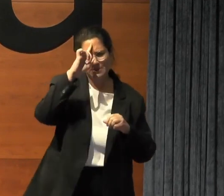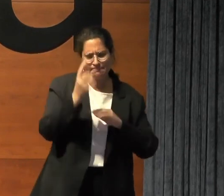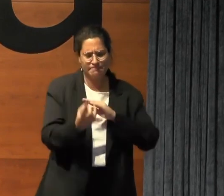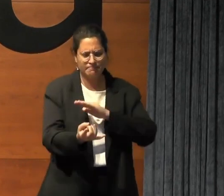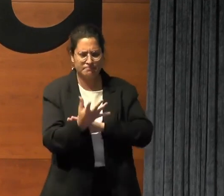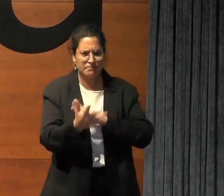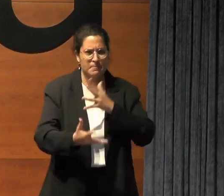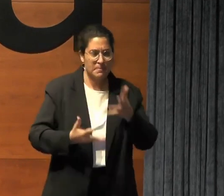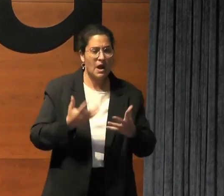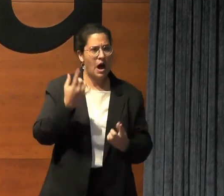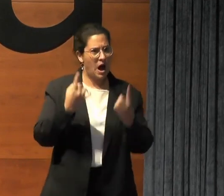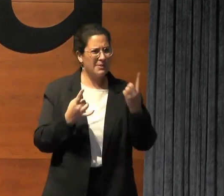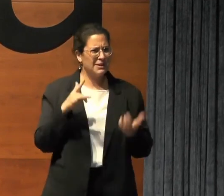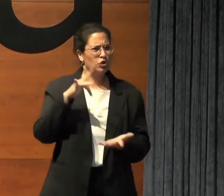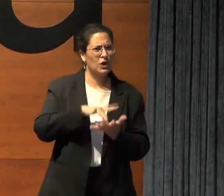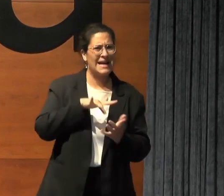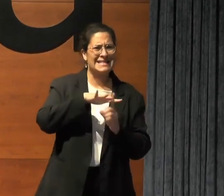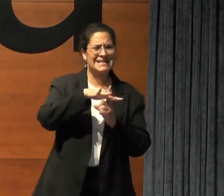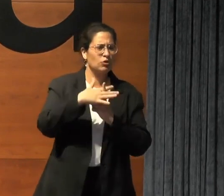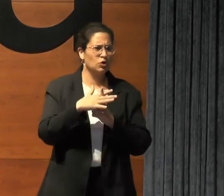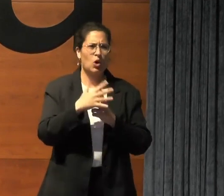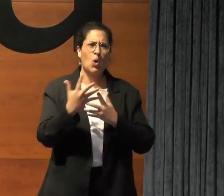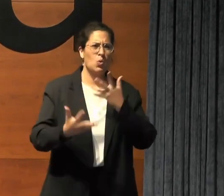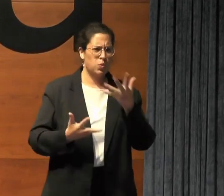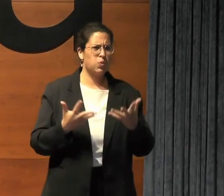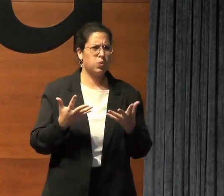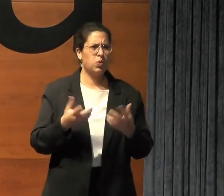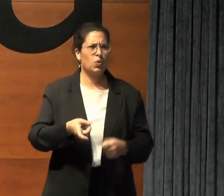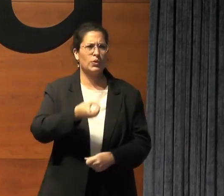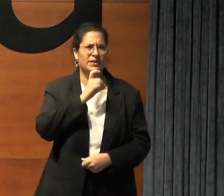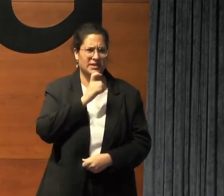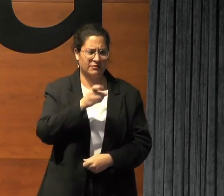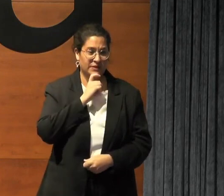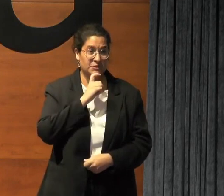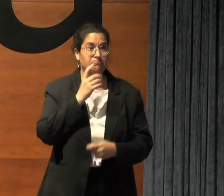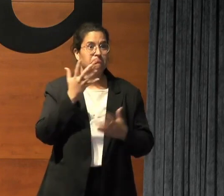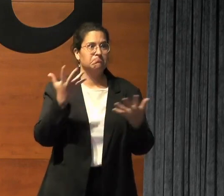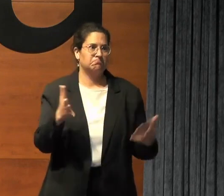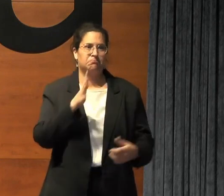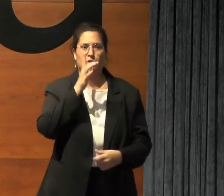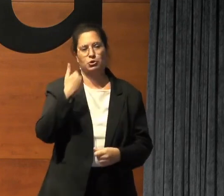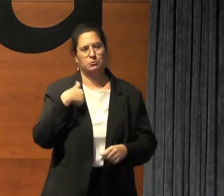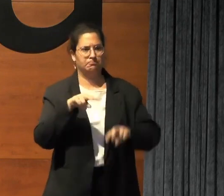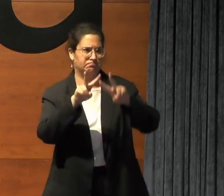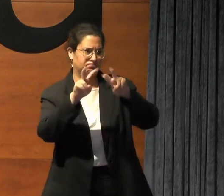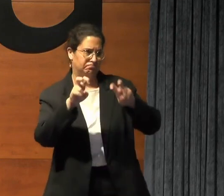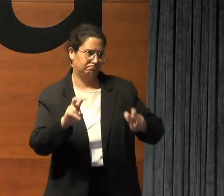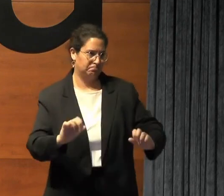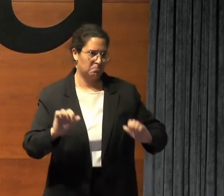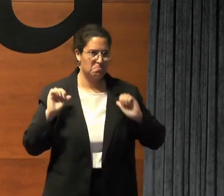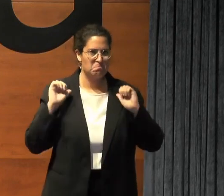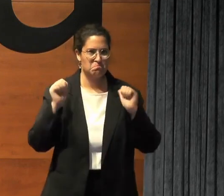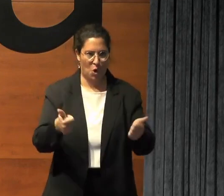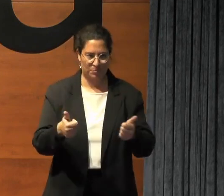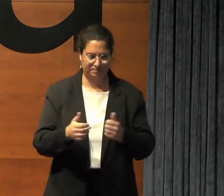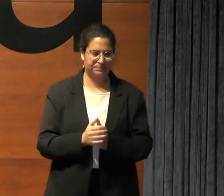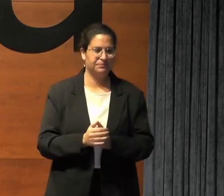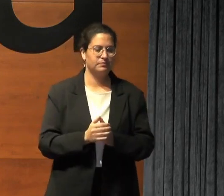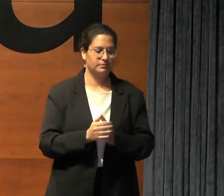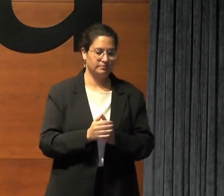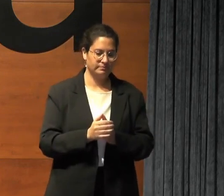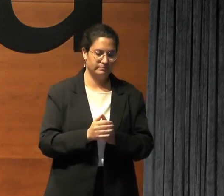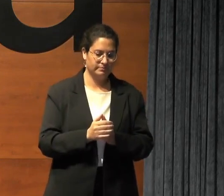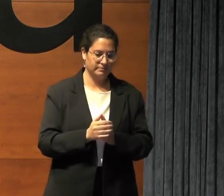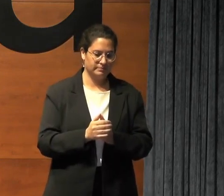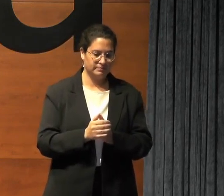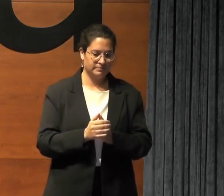surgían a la hora de atender o dar respuesta a circunstancias que se daban en el desarrollo de la profesión y la dificultad que conllevaba